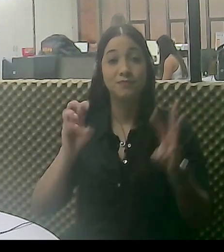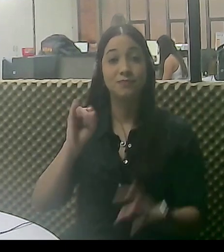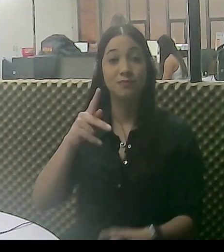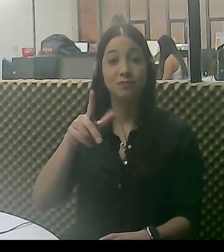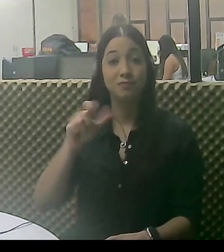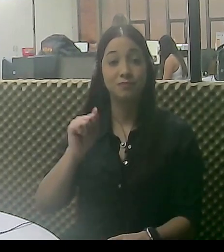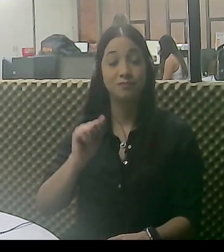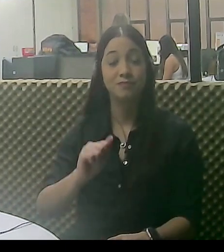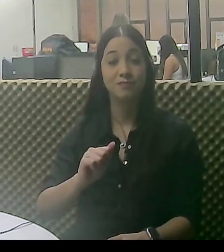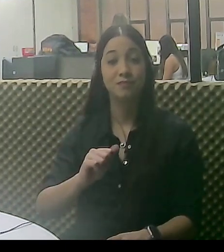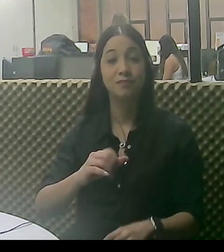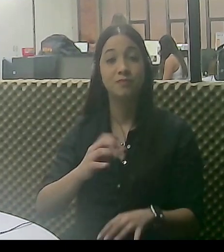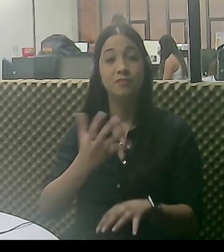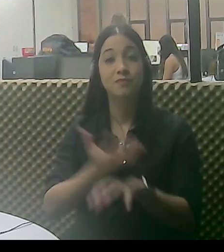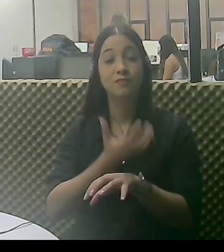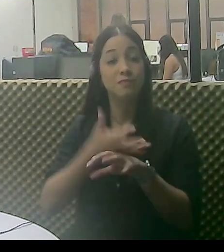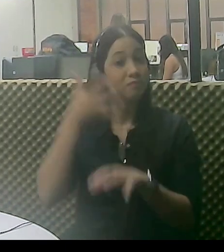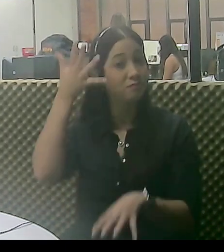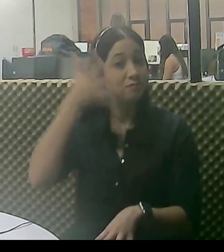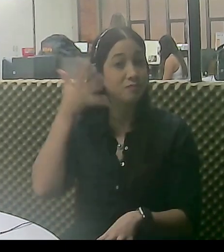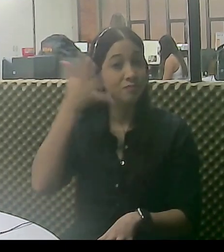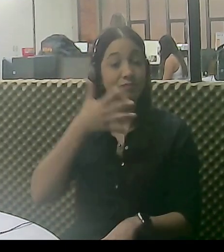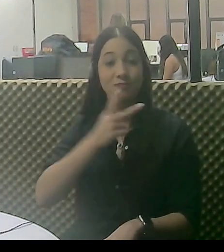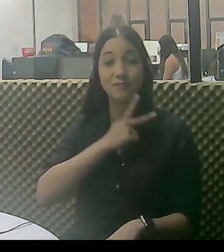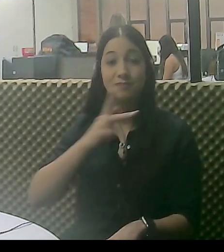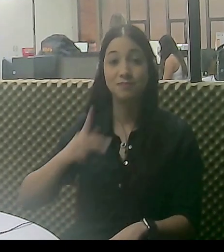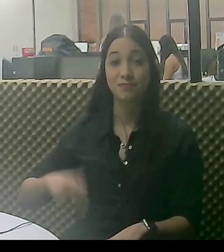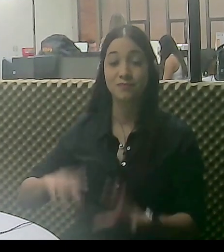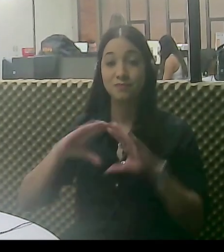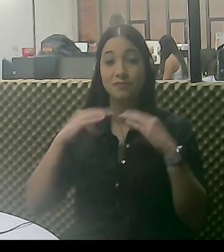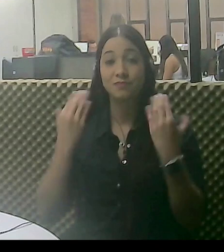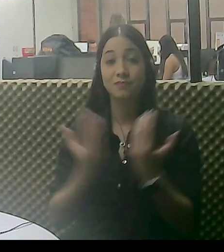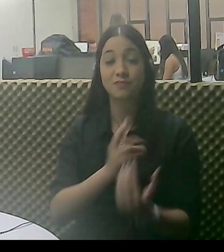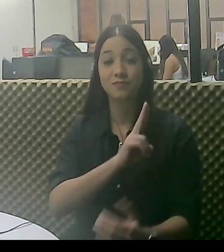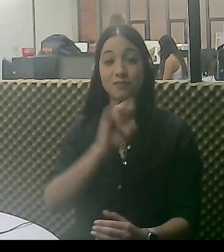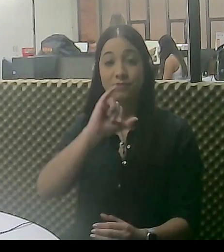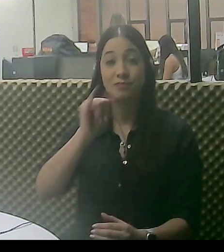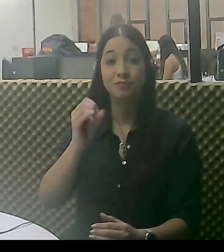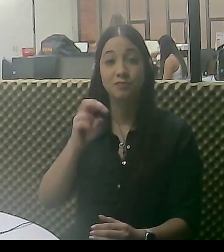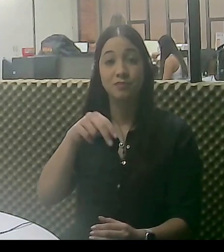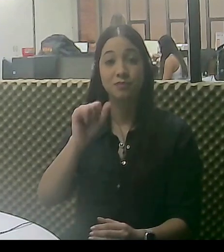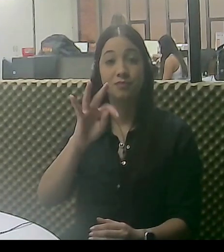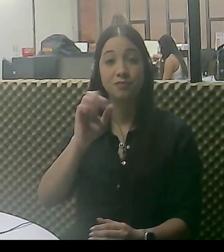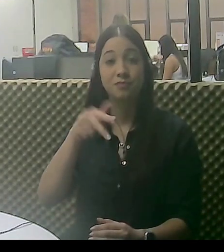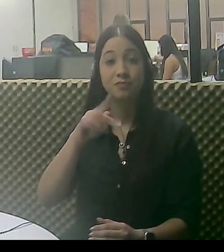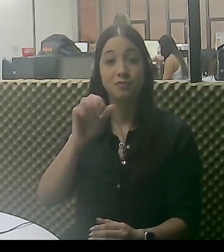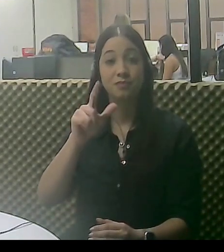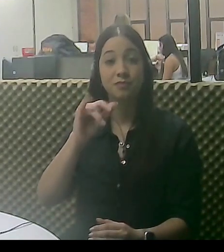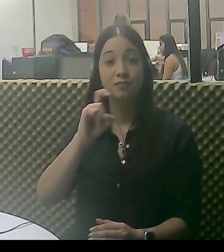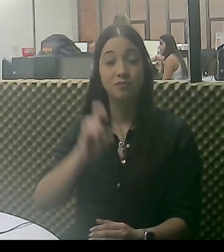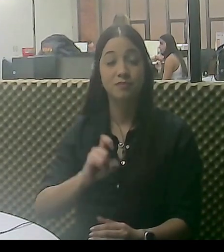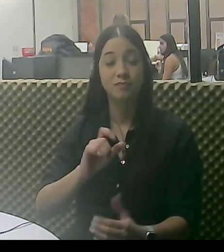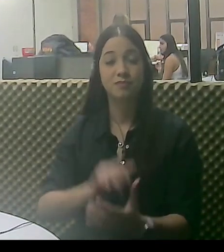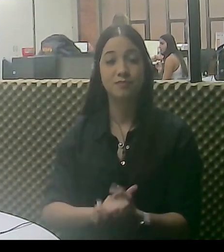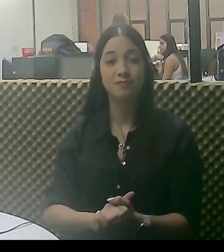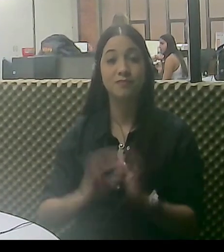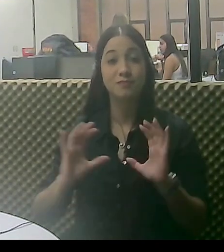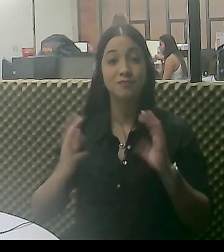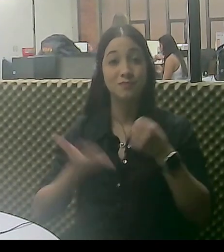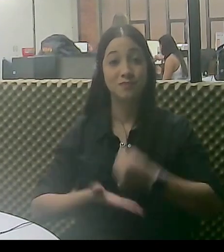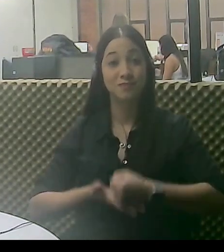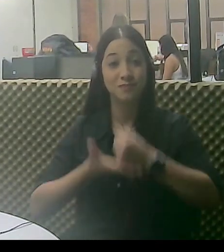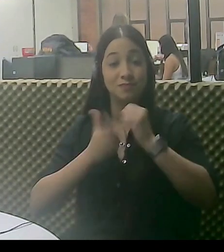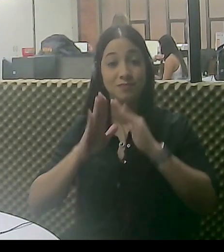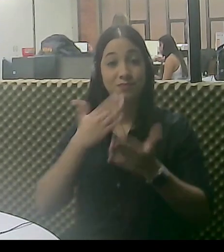Simpla. O conteúdo será ministrado pelo presidente da comissão, Jonathan Cândido Félix. O evento também tem apoio